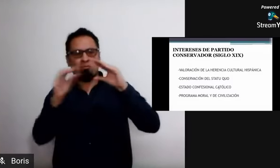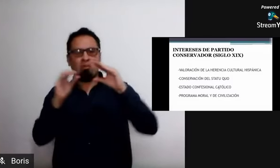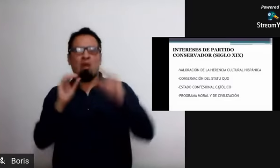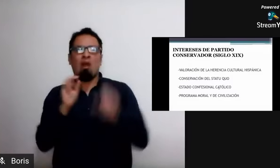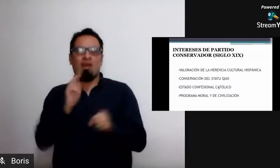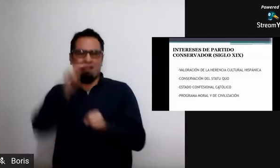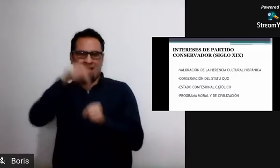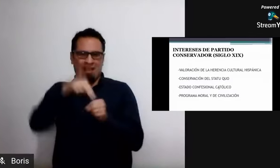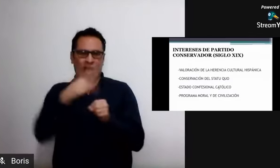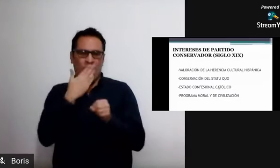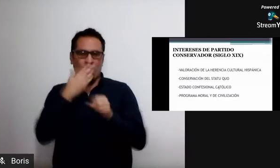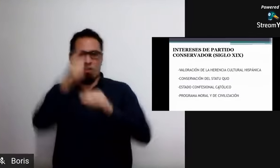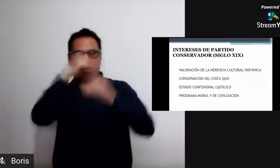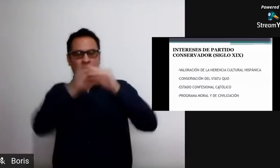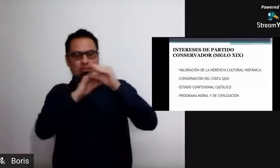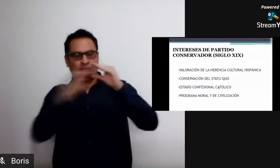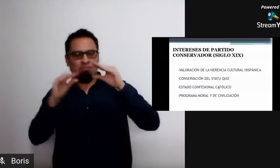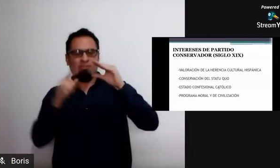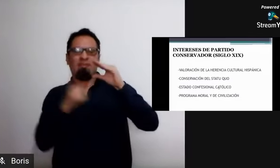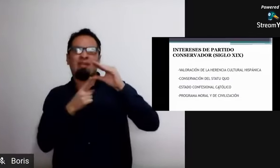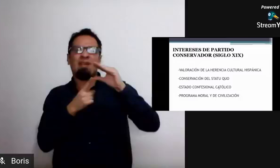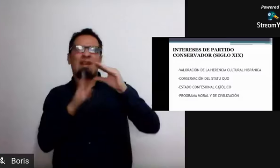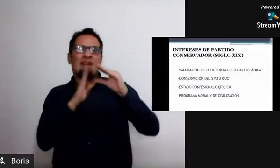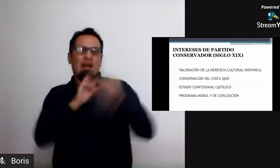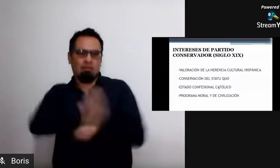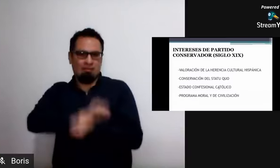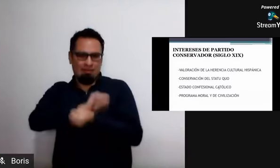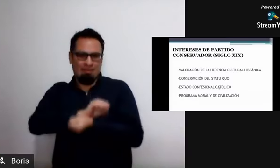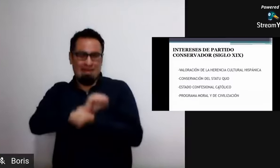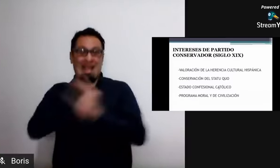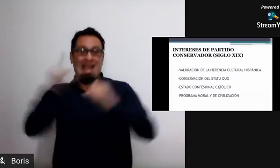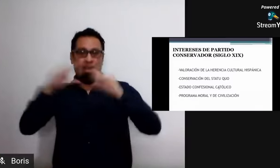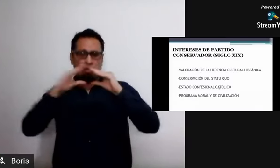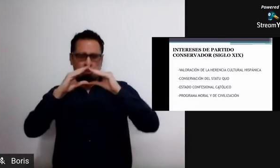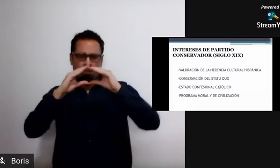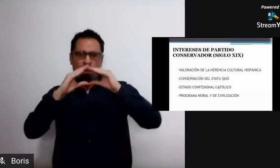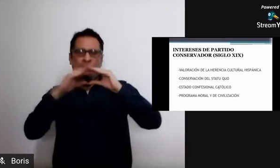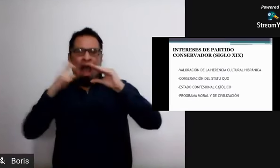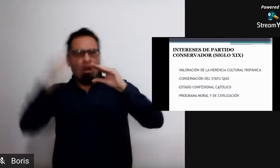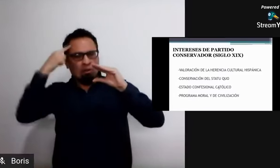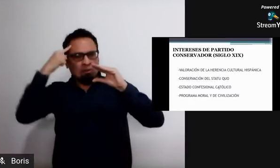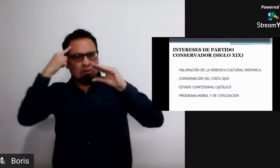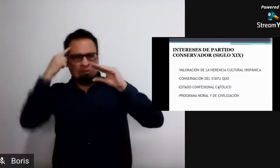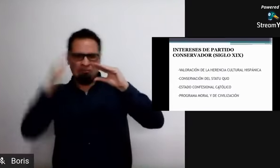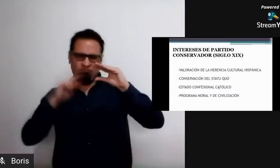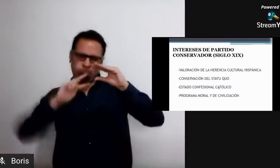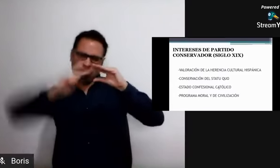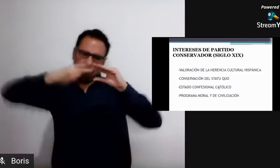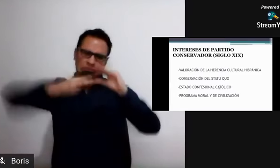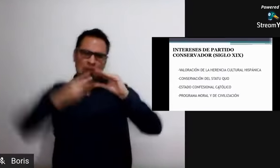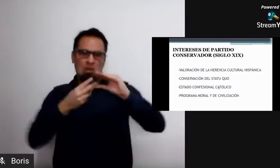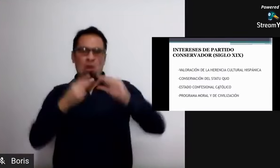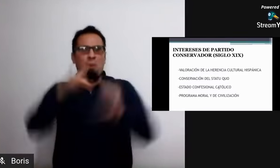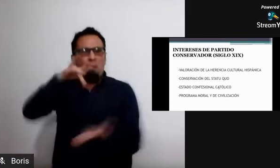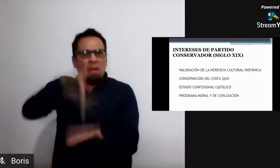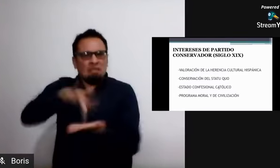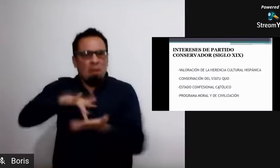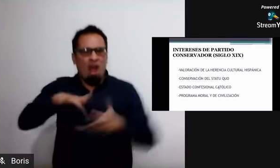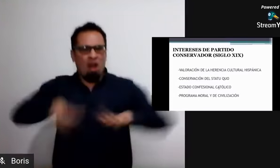los criollos como cabeza de la estructura social, luego los indígenas y por último